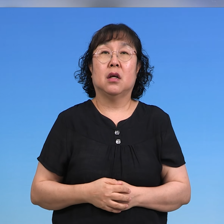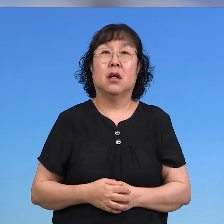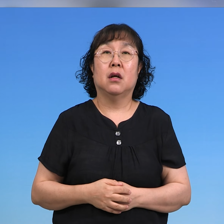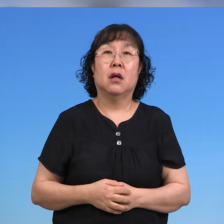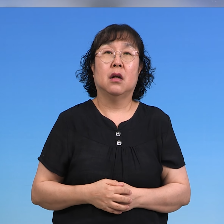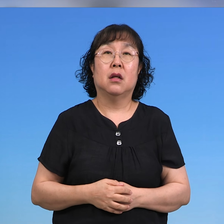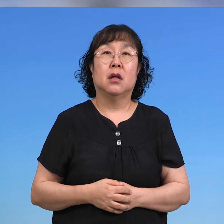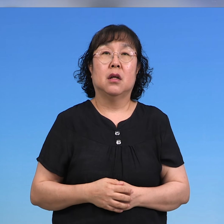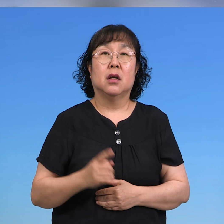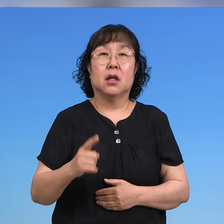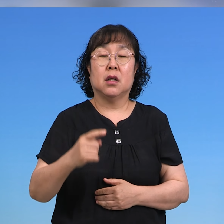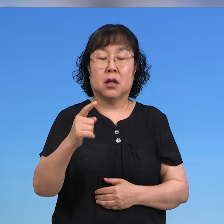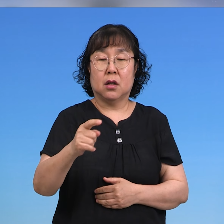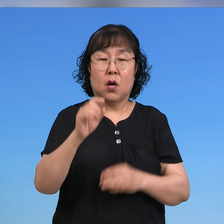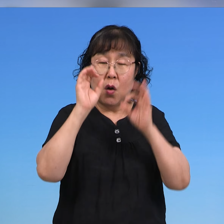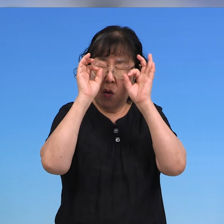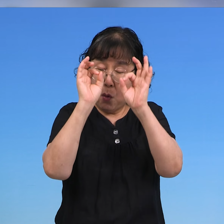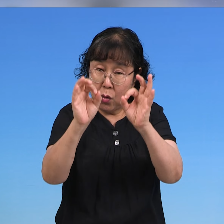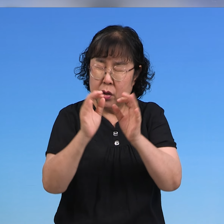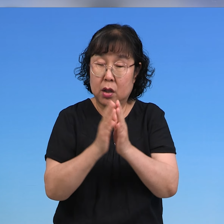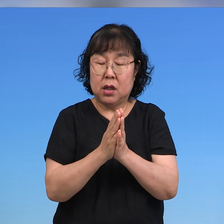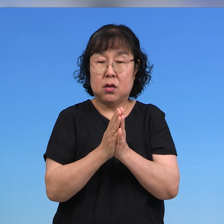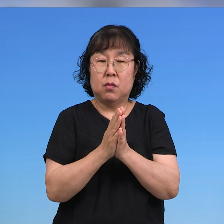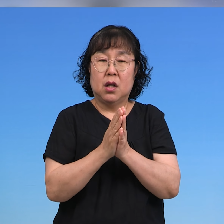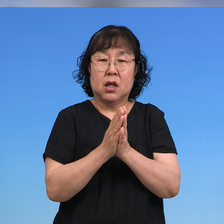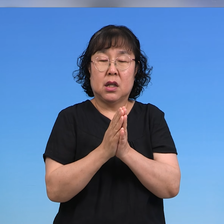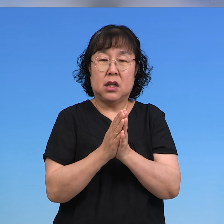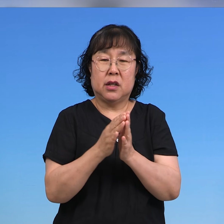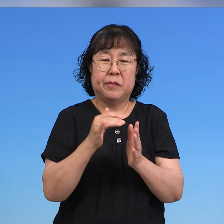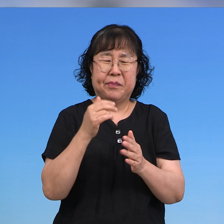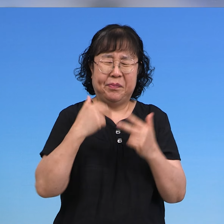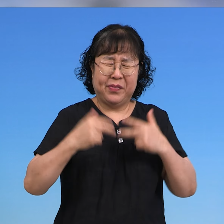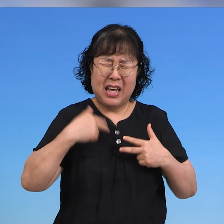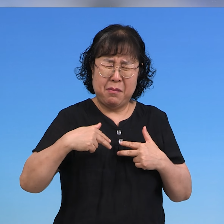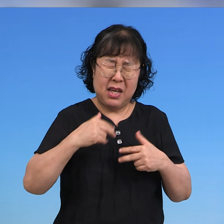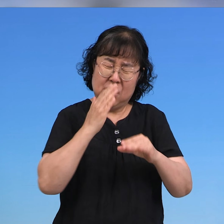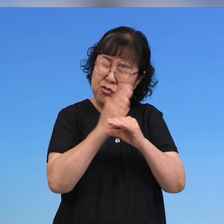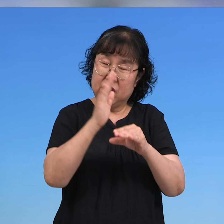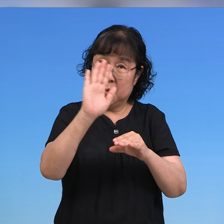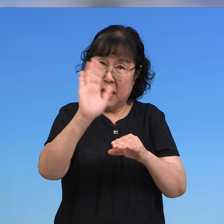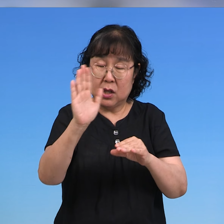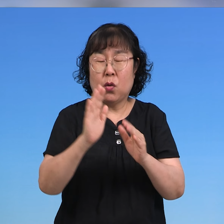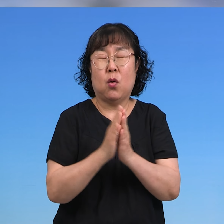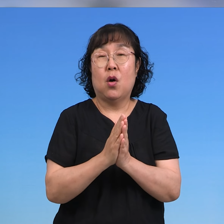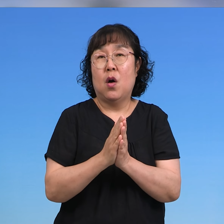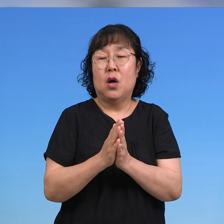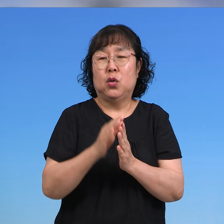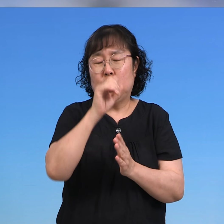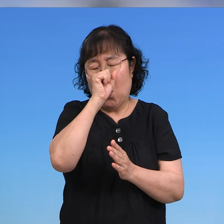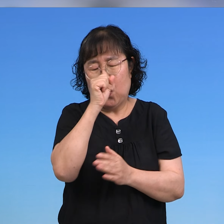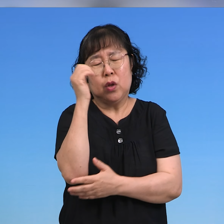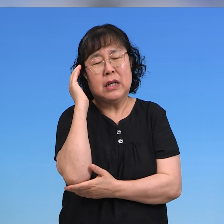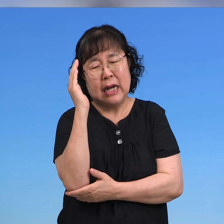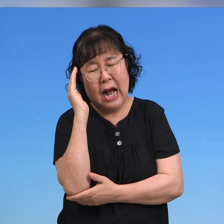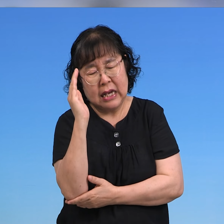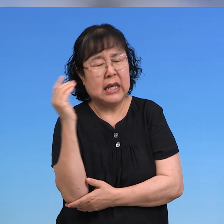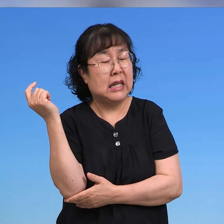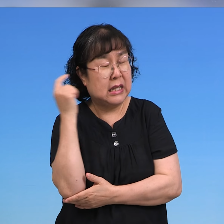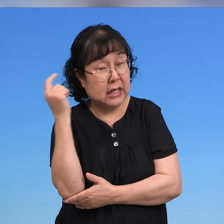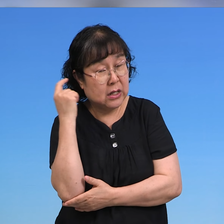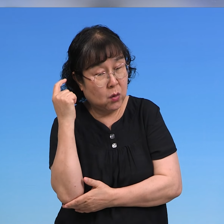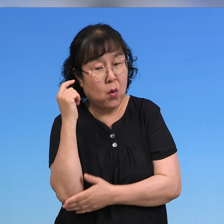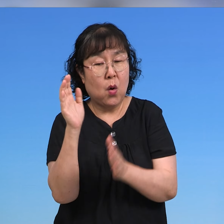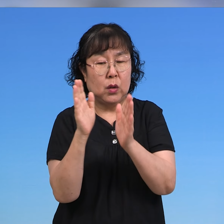이거라도 좀 그 좋은 강의들이 사실 유튜브에 많거든요. 그런 좋은 강의를 좀 듣고 그 책을